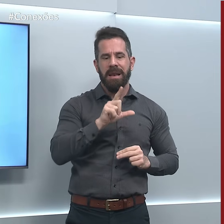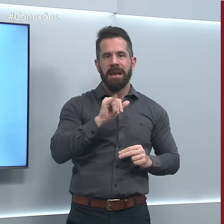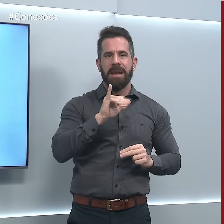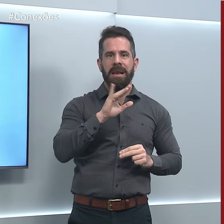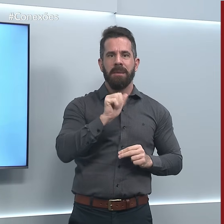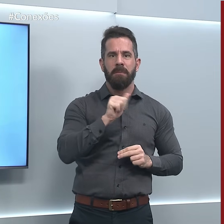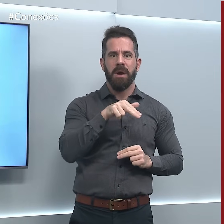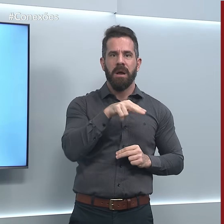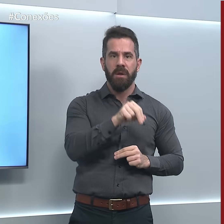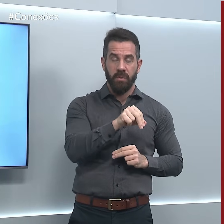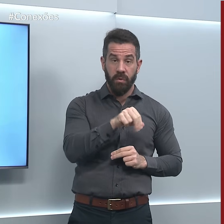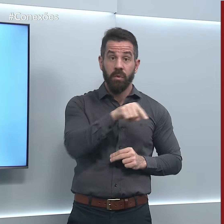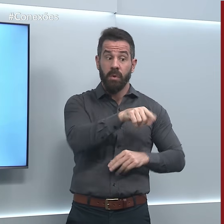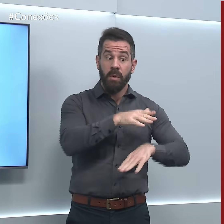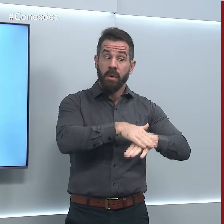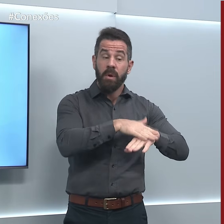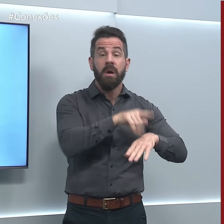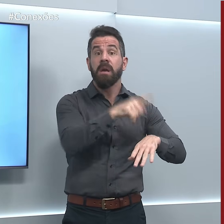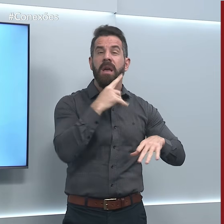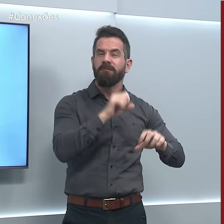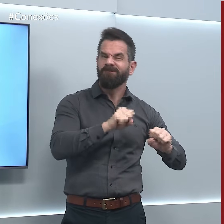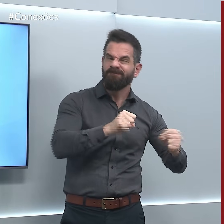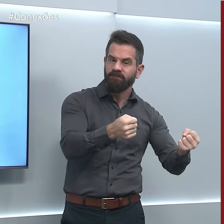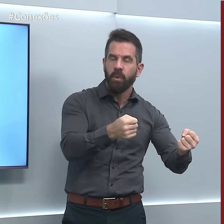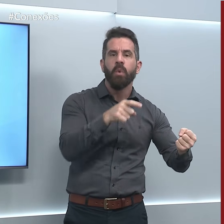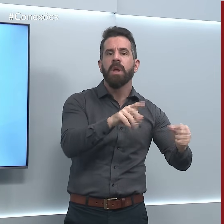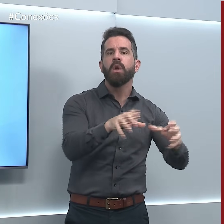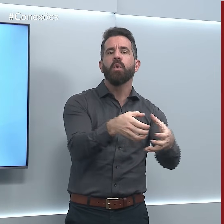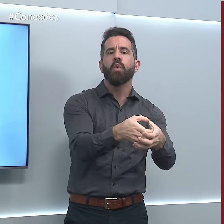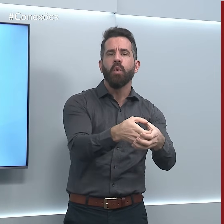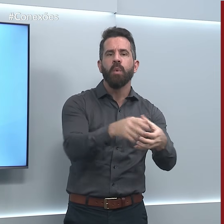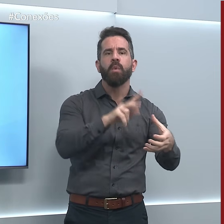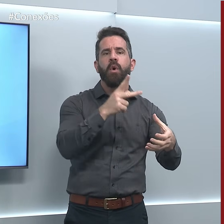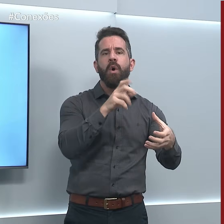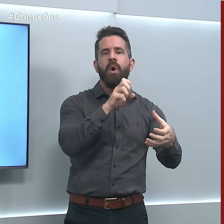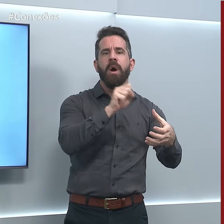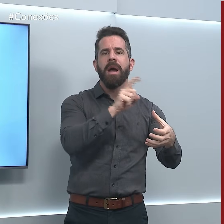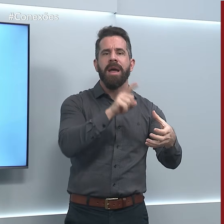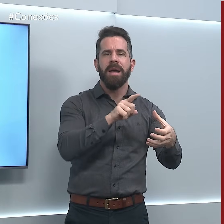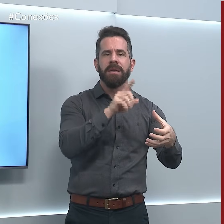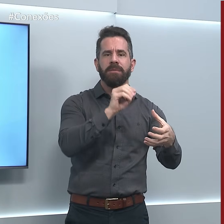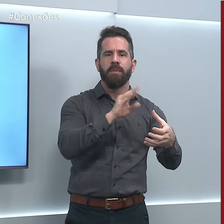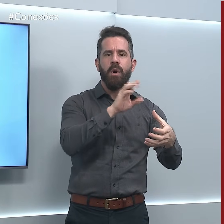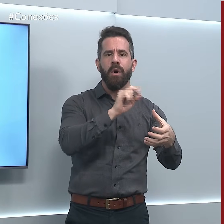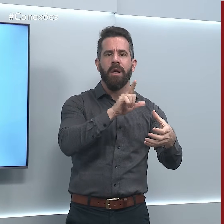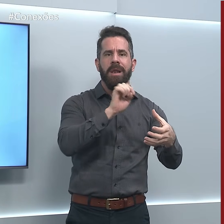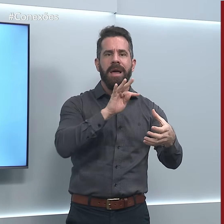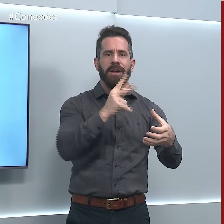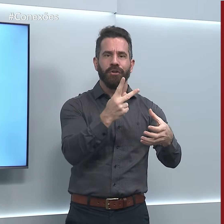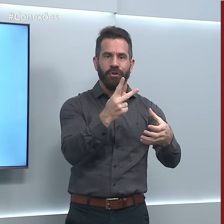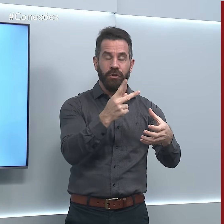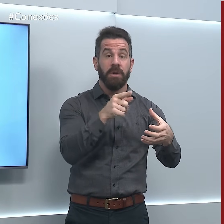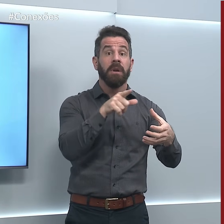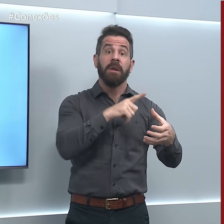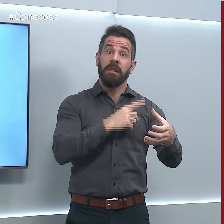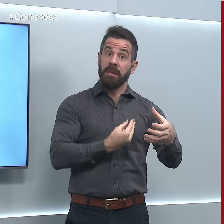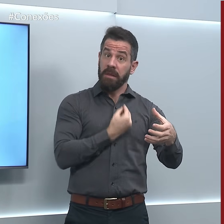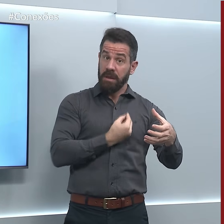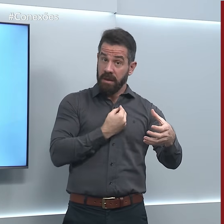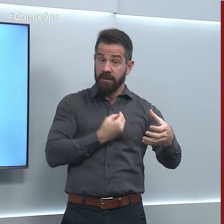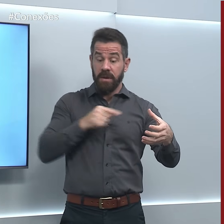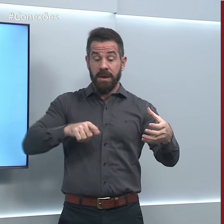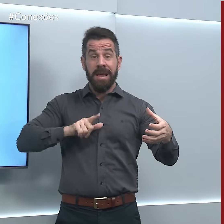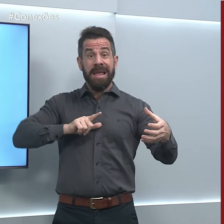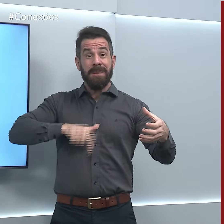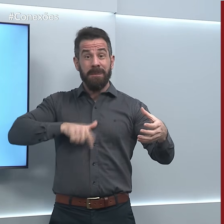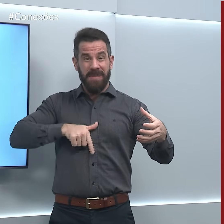grupo Hezbollah, cuja imagem aí você vê na tela. Isso é o que afirma o gabinete do primeiro-ministro israelense